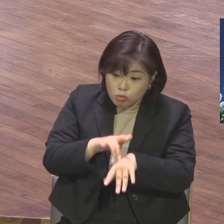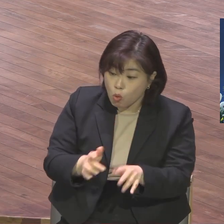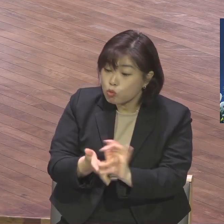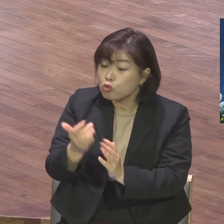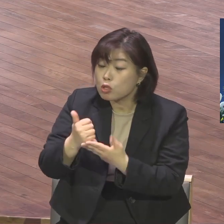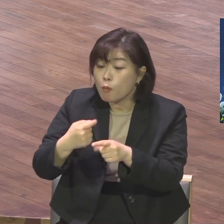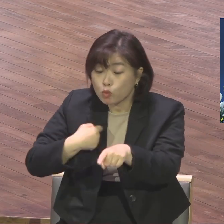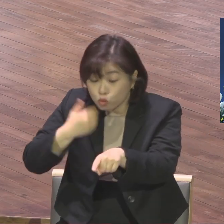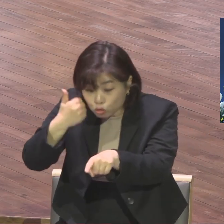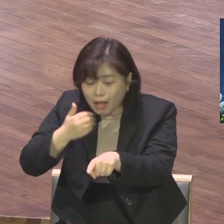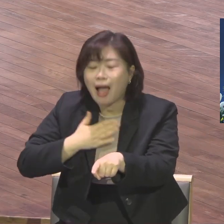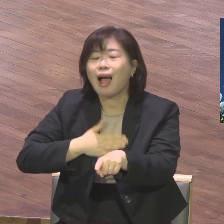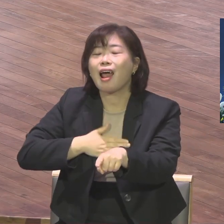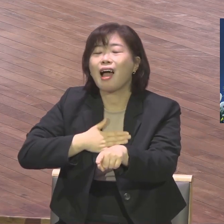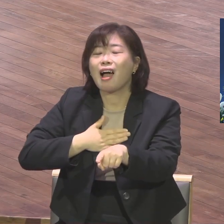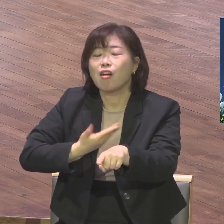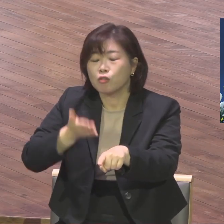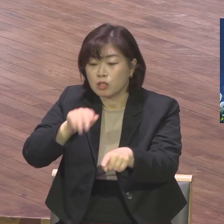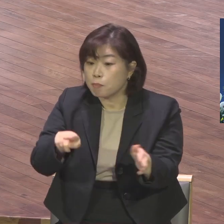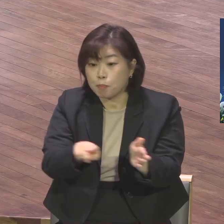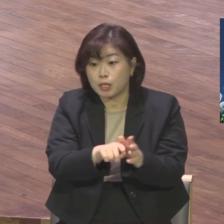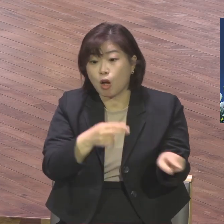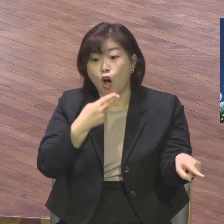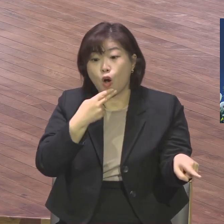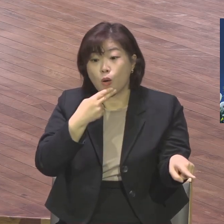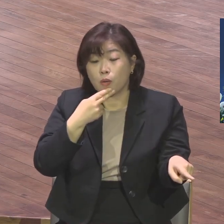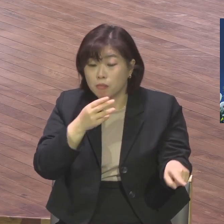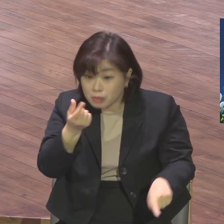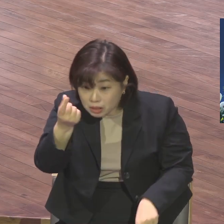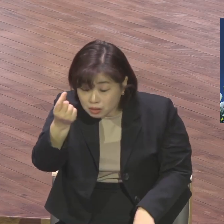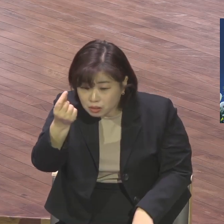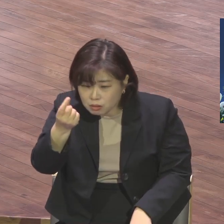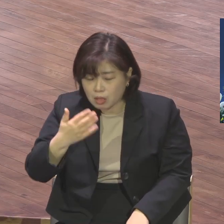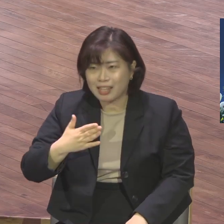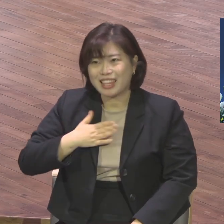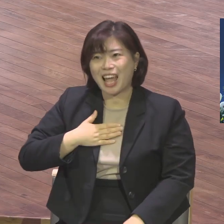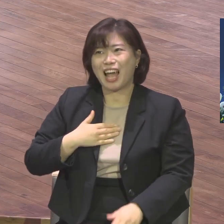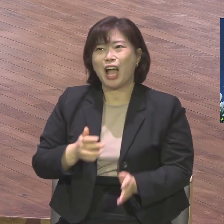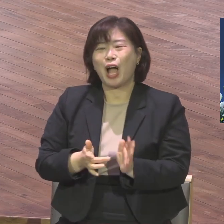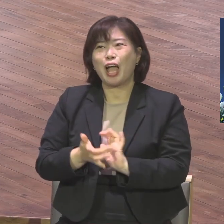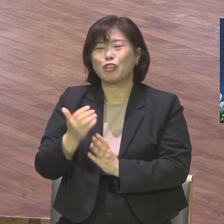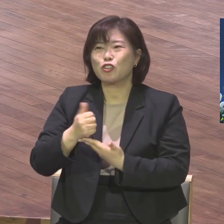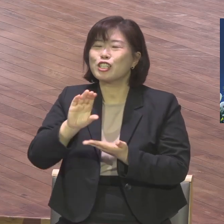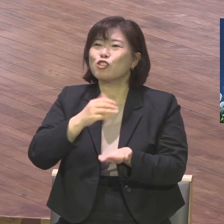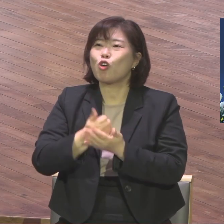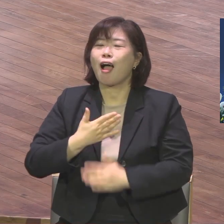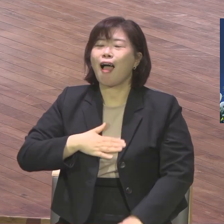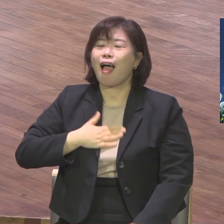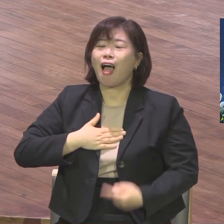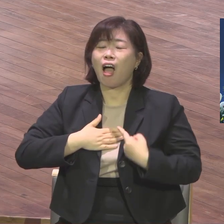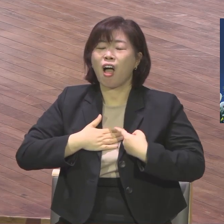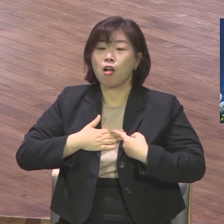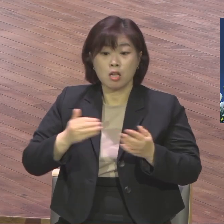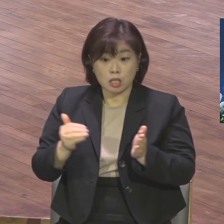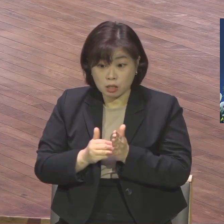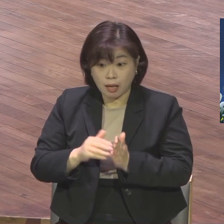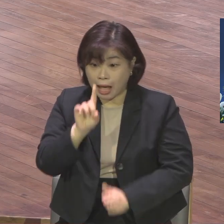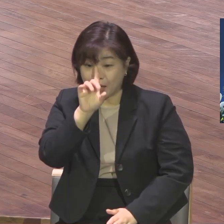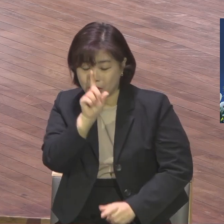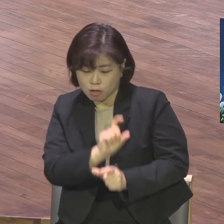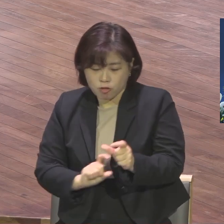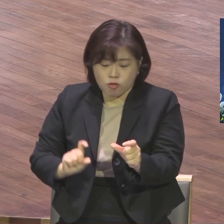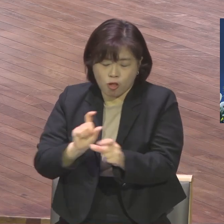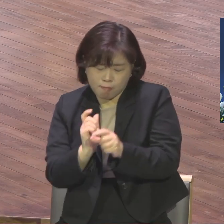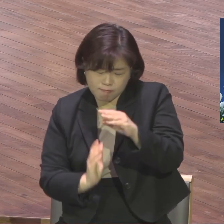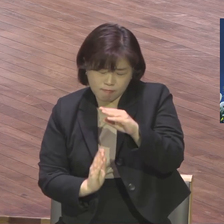트랜스포메이션 변화의 수준까지 확실하게 그렇게 여러분이 말씀을 활용하시기